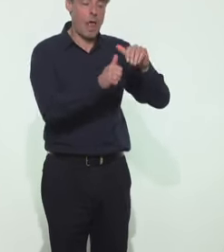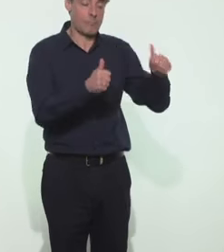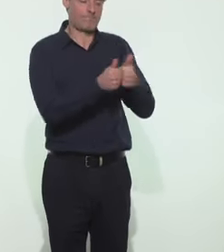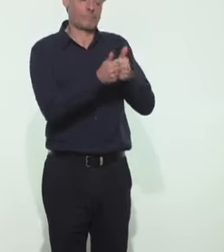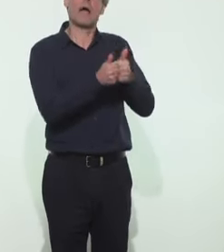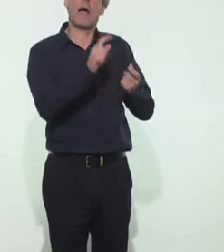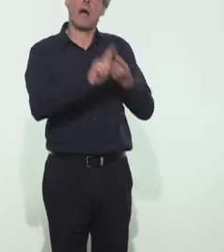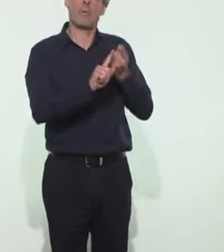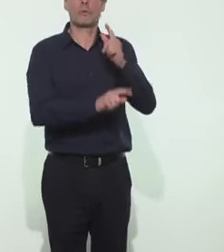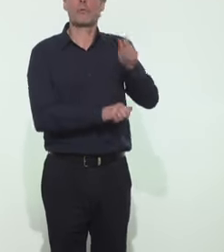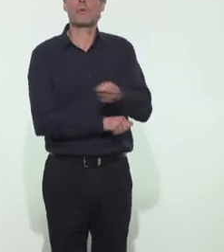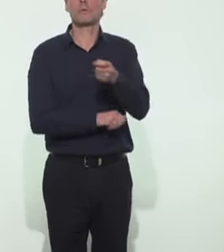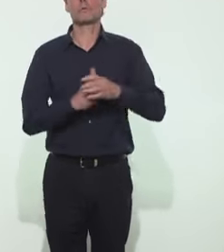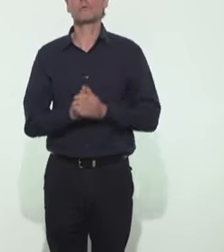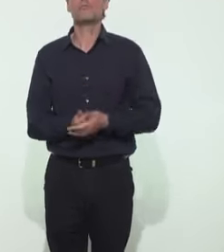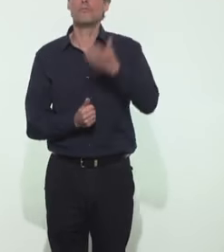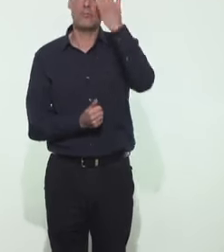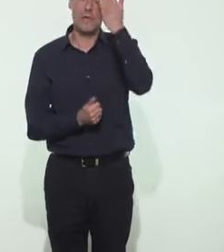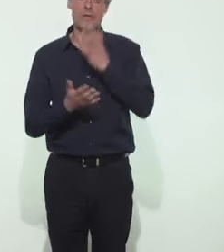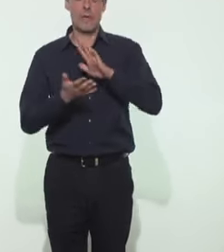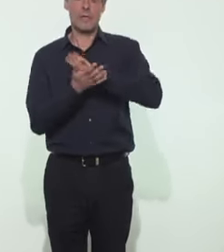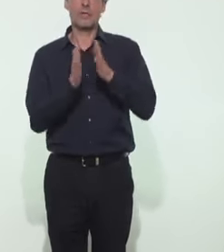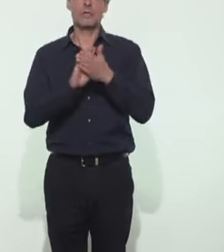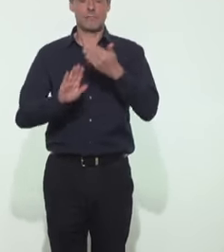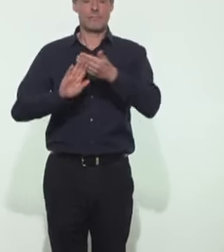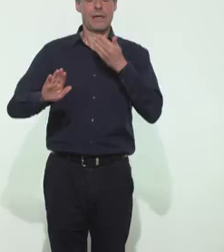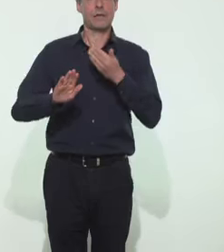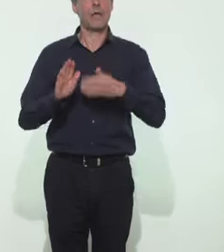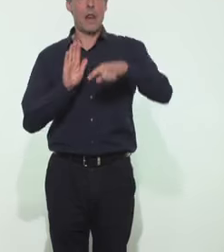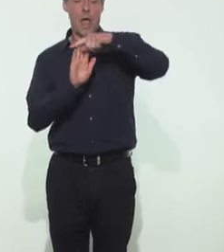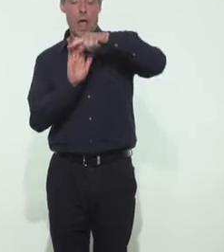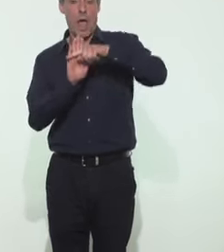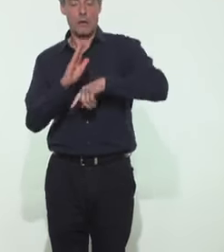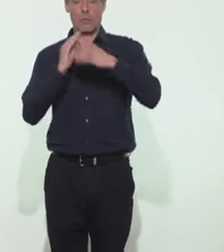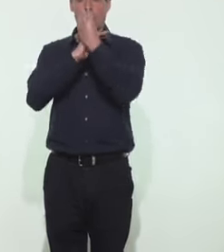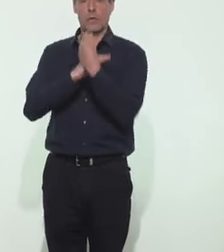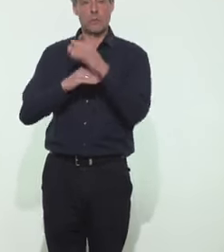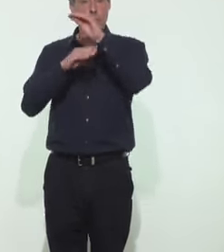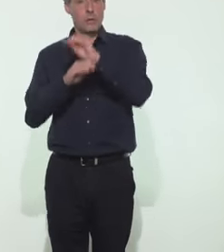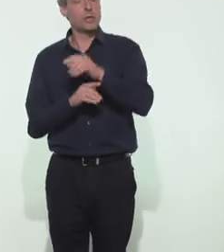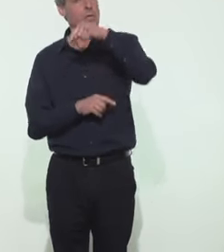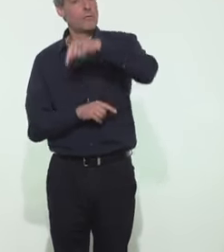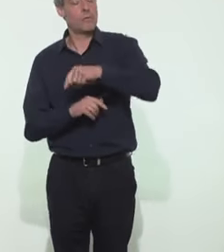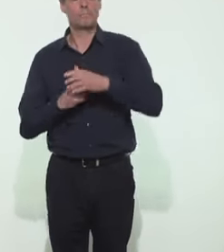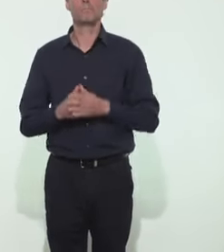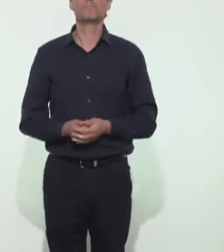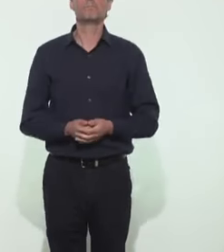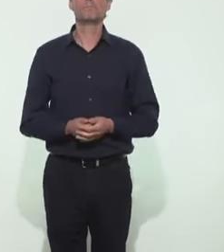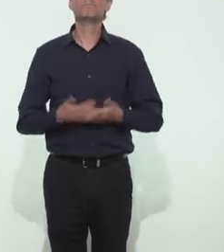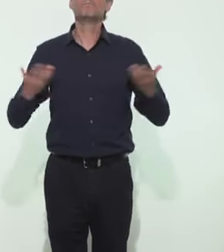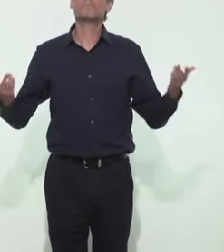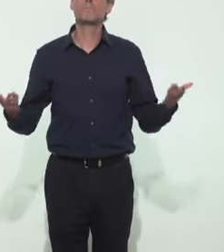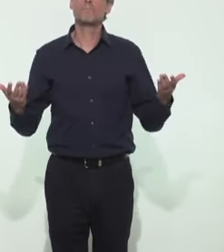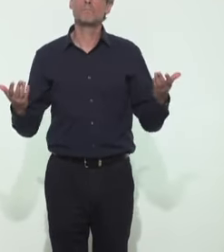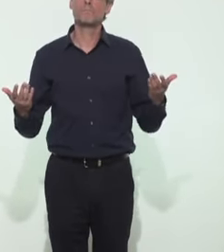s'effectuer vous le savez aussi dans le respect des gestes barrières et des mesures de confinement qui touche ces établissements pour